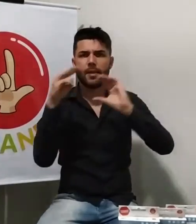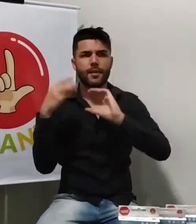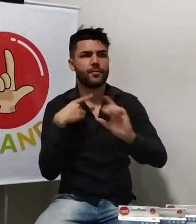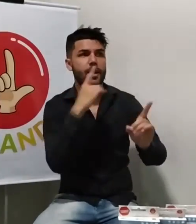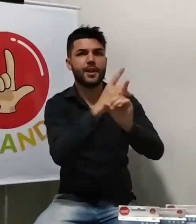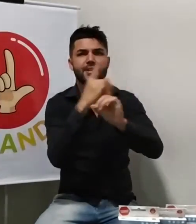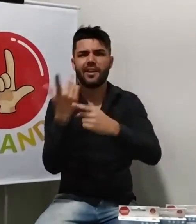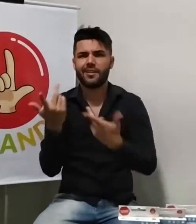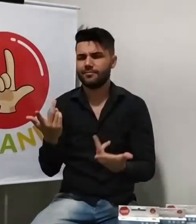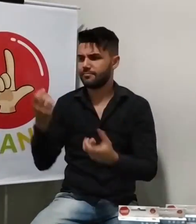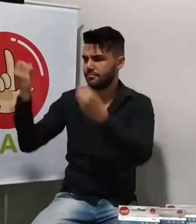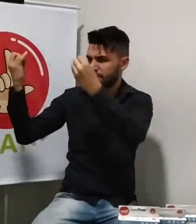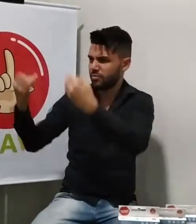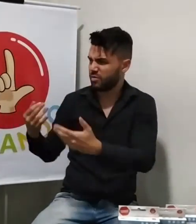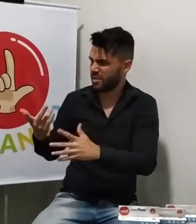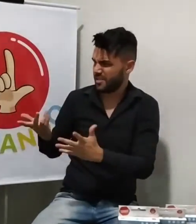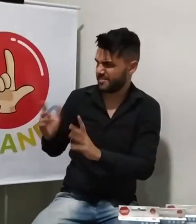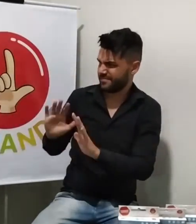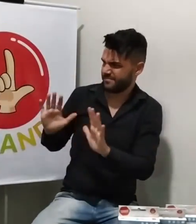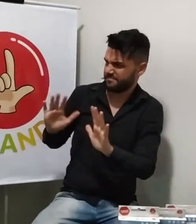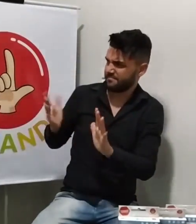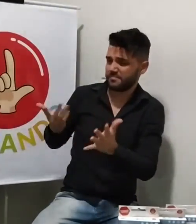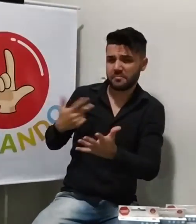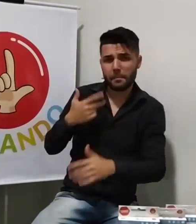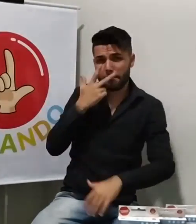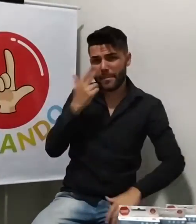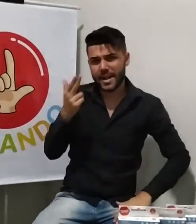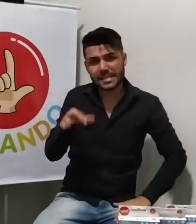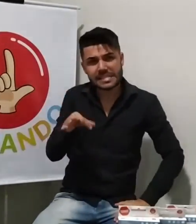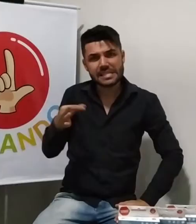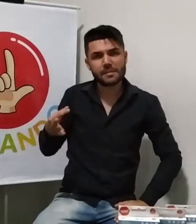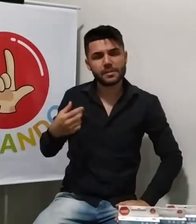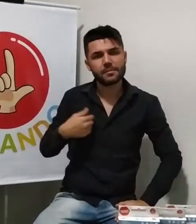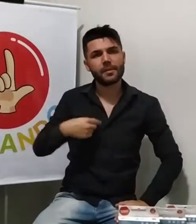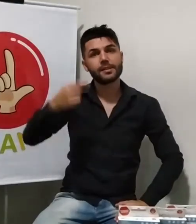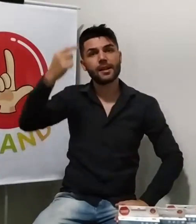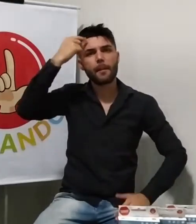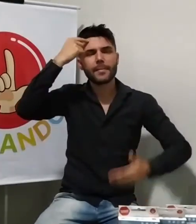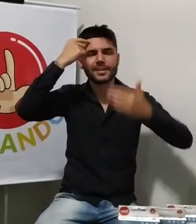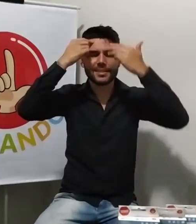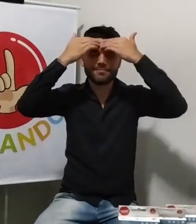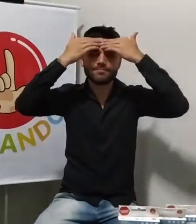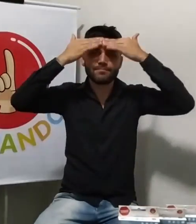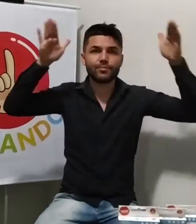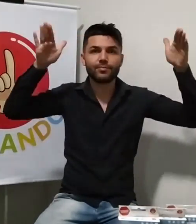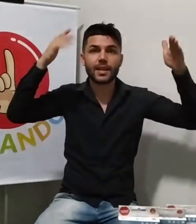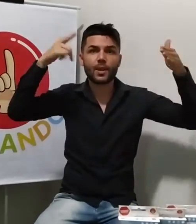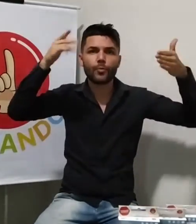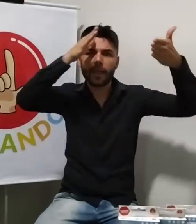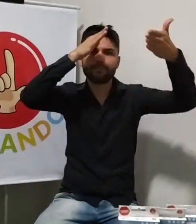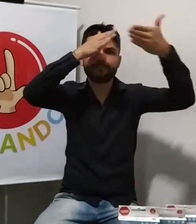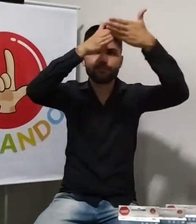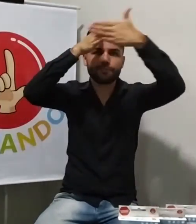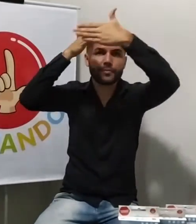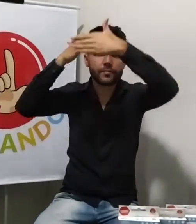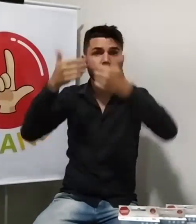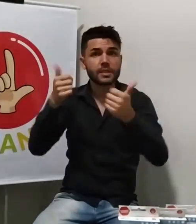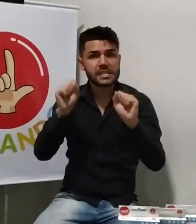e-mail. Isso virou uma operação de joguinhos que financiou a abertura da Sambatec. Ou seja, como é que pensam esses caras, né? Como é que eles constroem seus